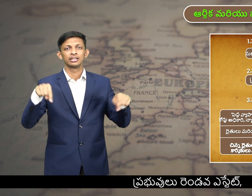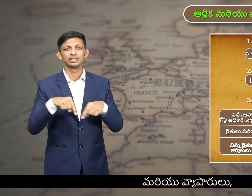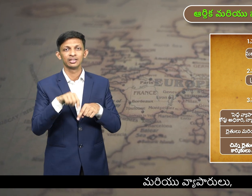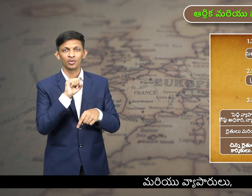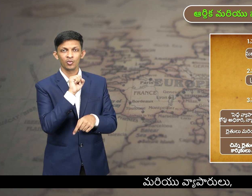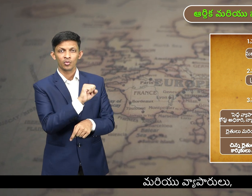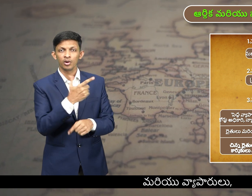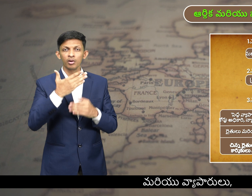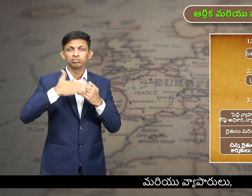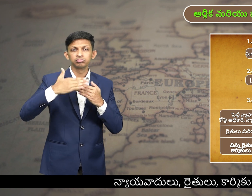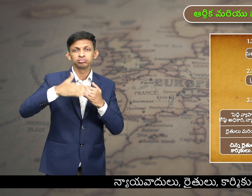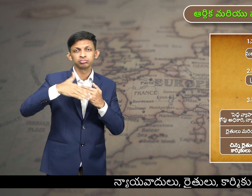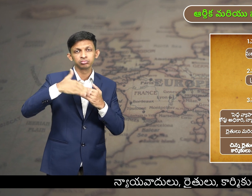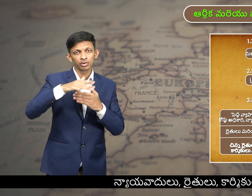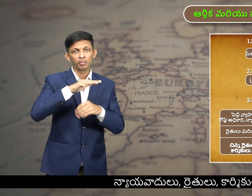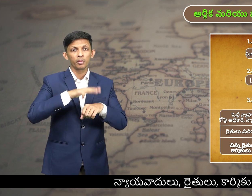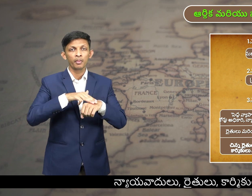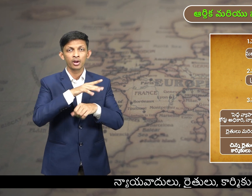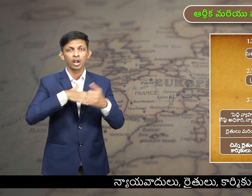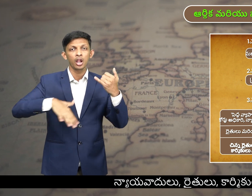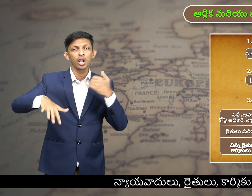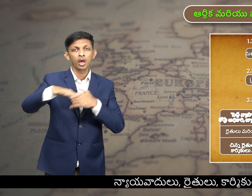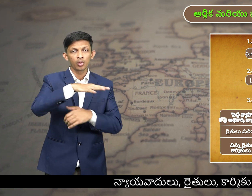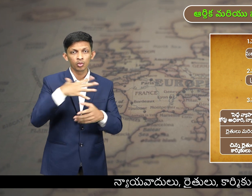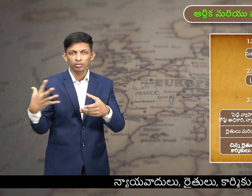మరియు వ్యాపారులు, న్యాయవాదులు, రైతులు, కార్మికులు